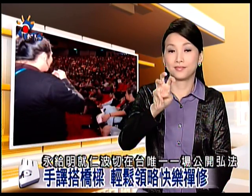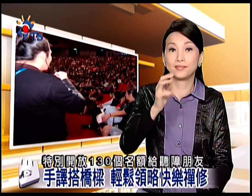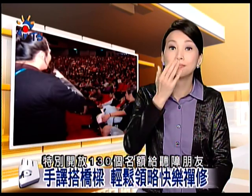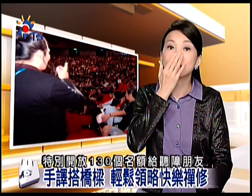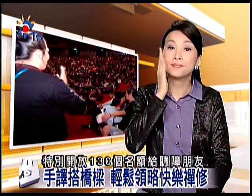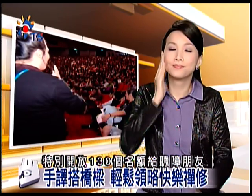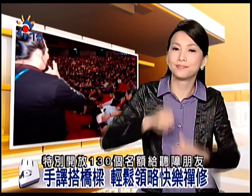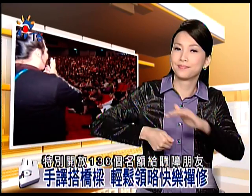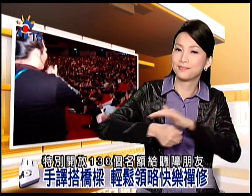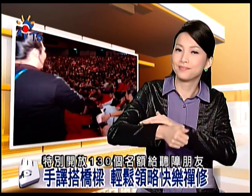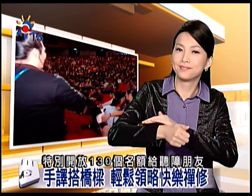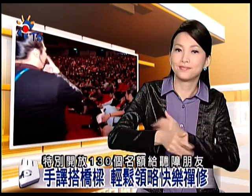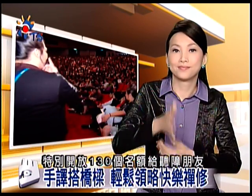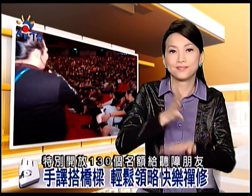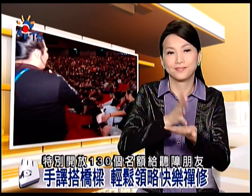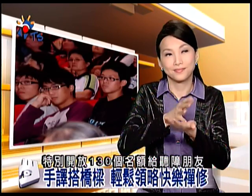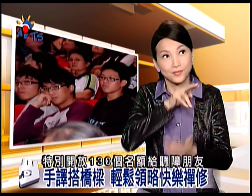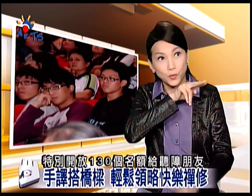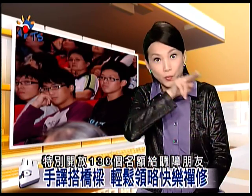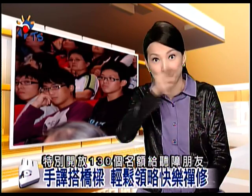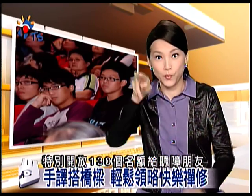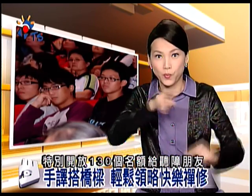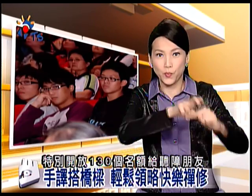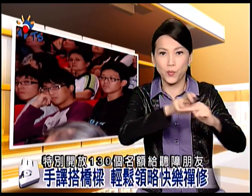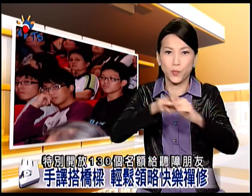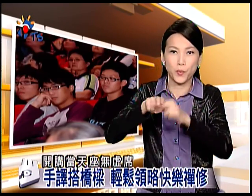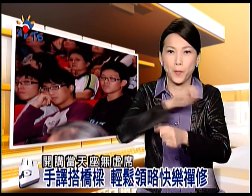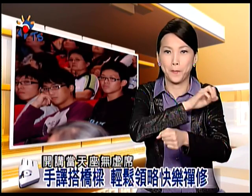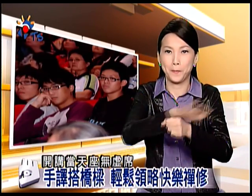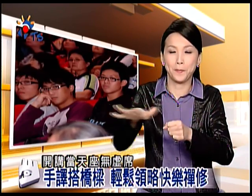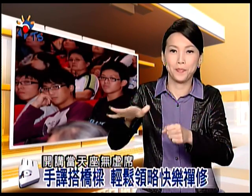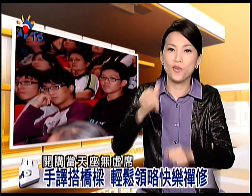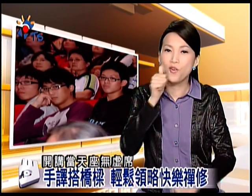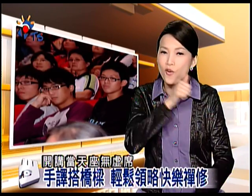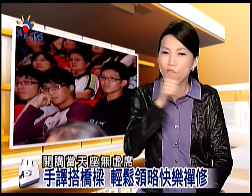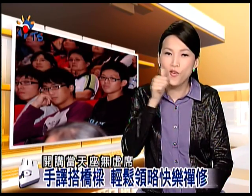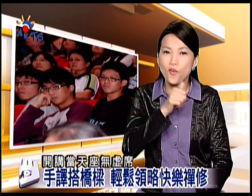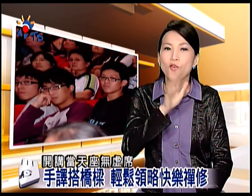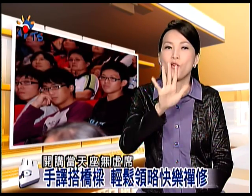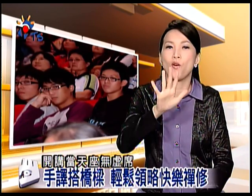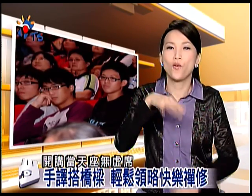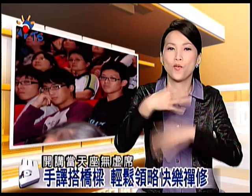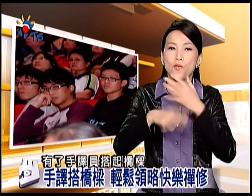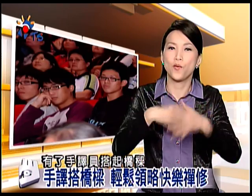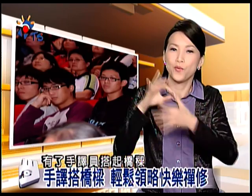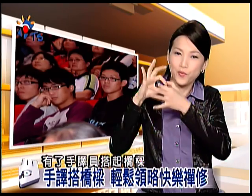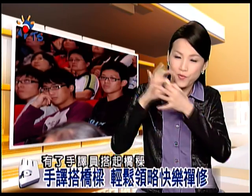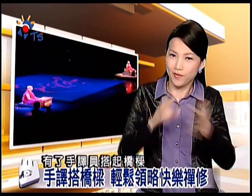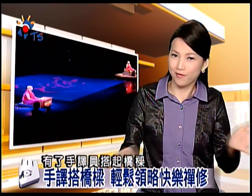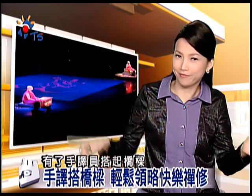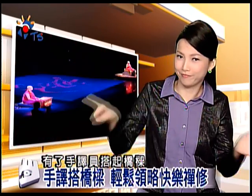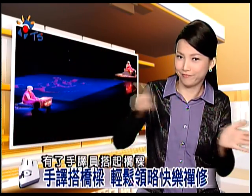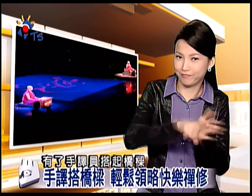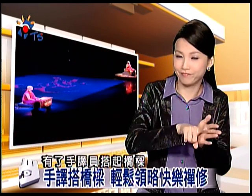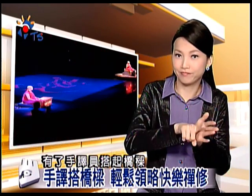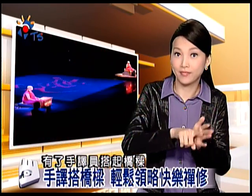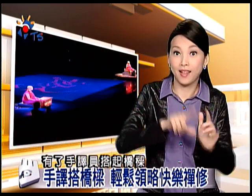别开放130个名额给听障朋友，开讲当天座无虚席，有了手艺员搭起桥